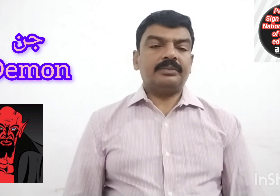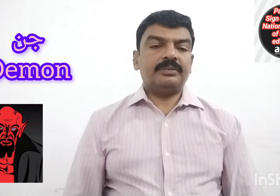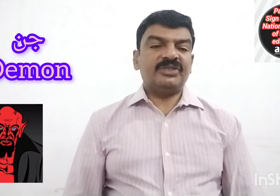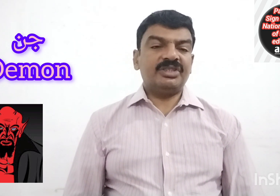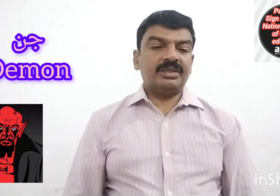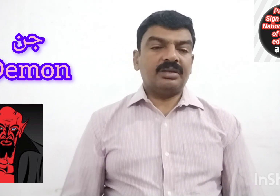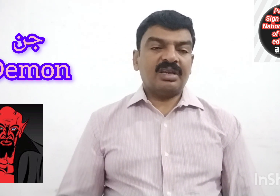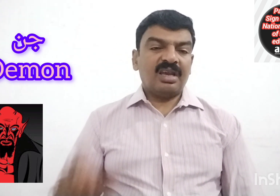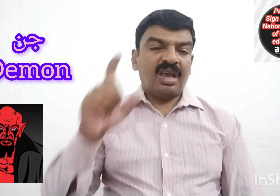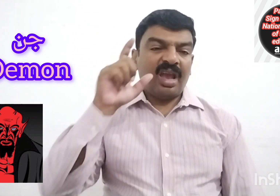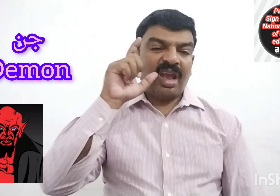जिन।